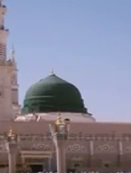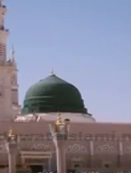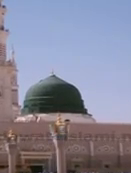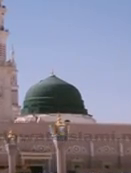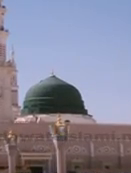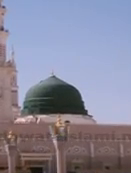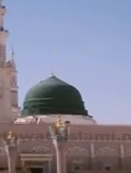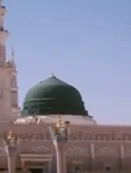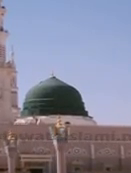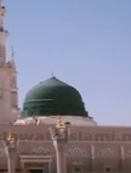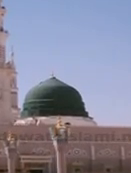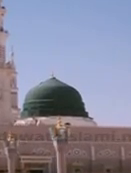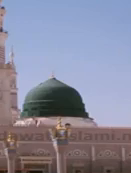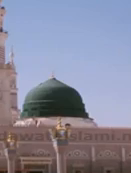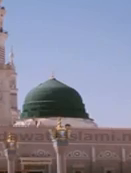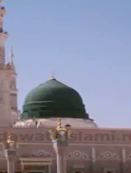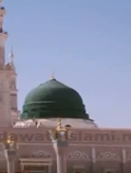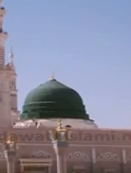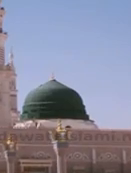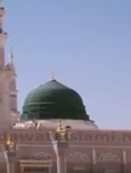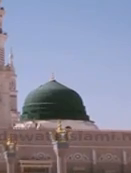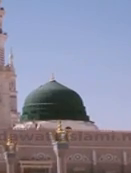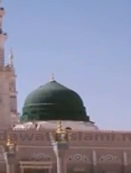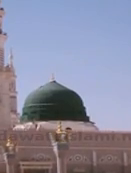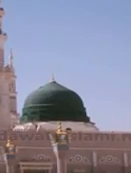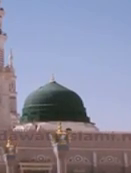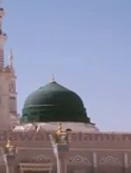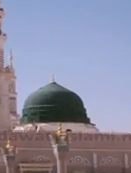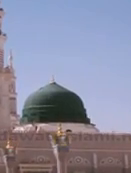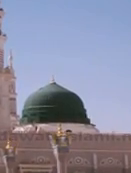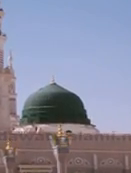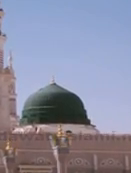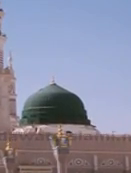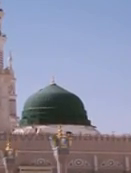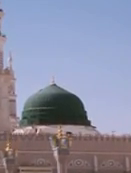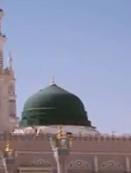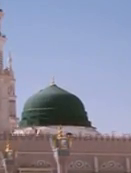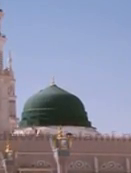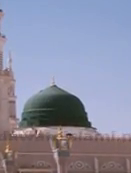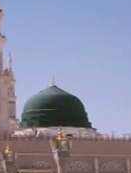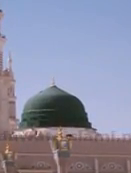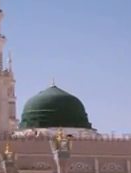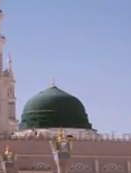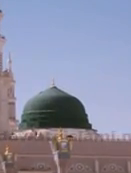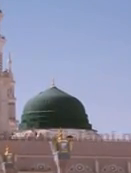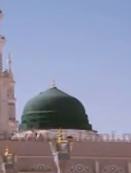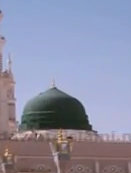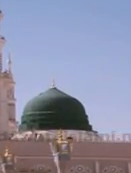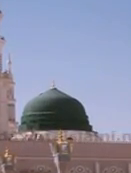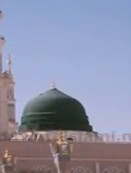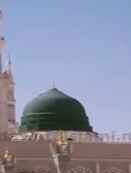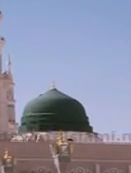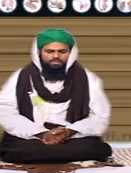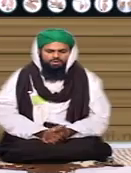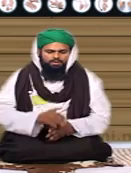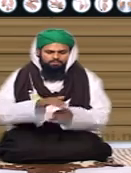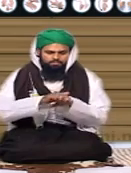محمد النبی الامی الحبیب العالی القدر العظیم الجاہ وعلی آلہ وصحبہ وسلم۔ پیارے اسلامی